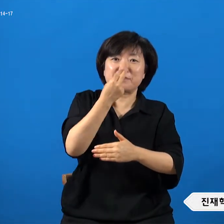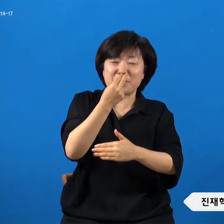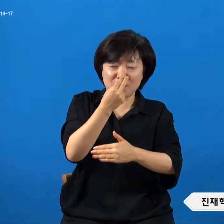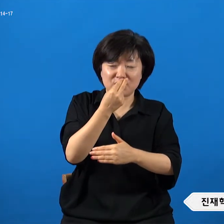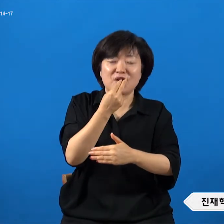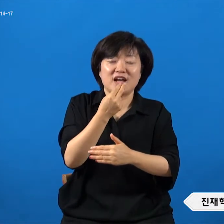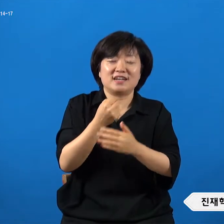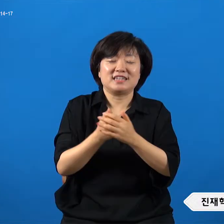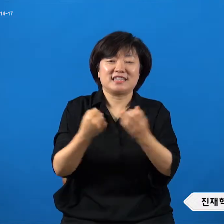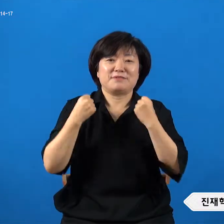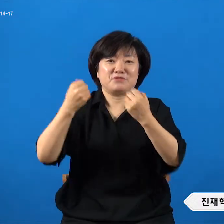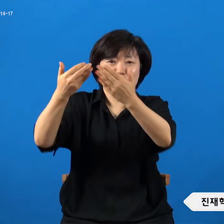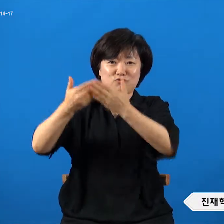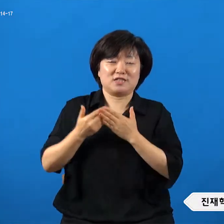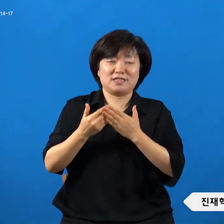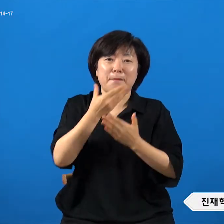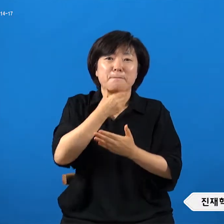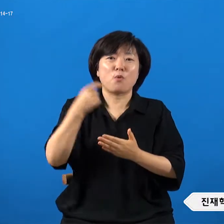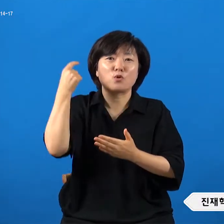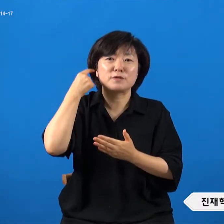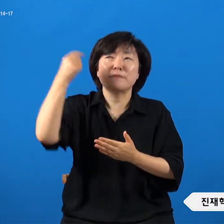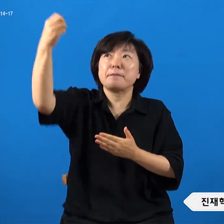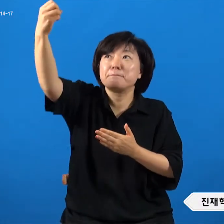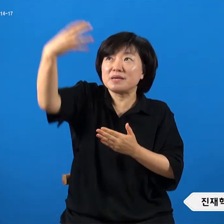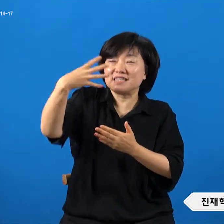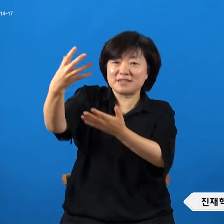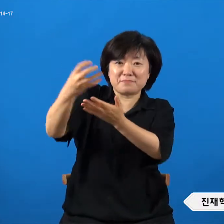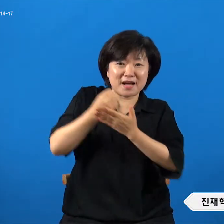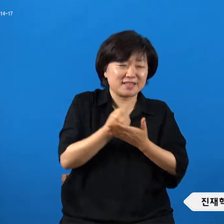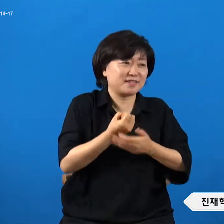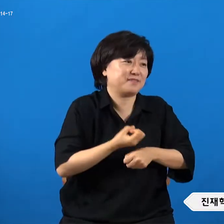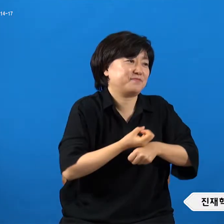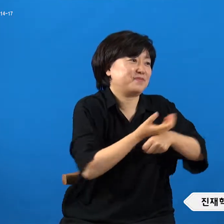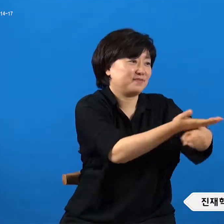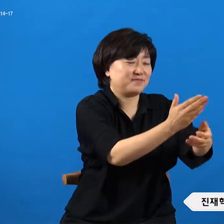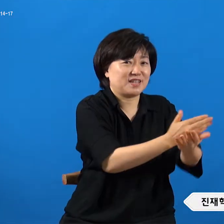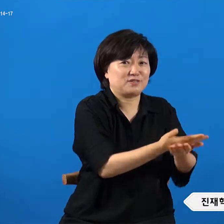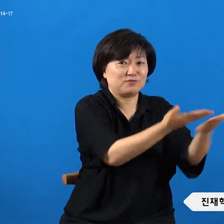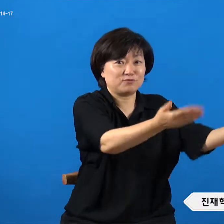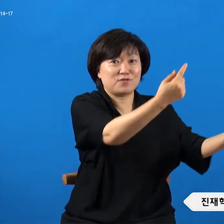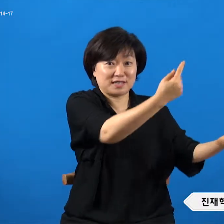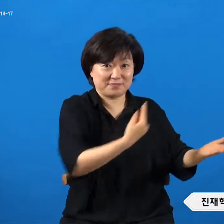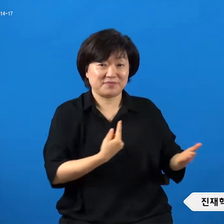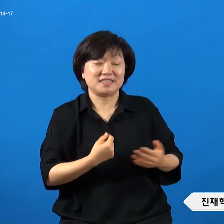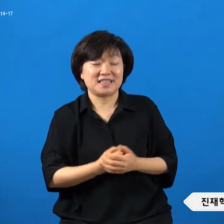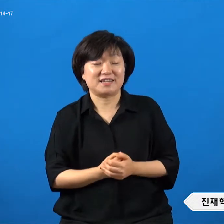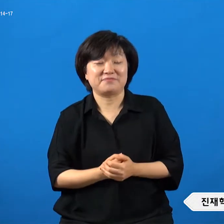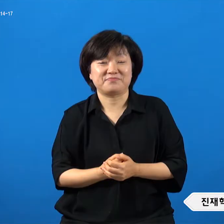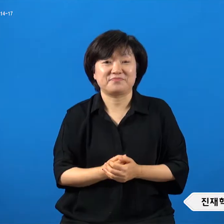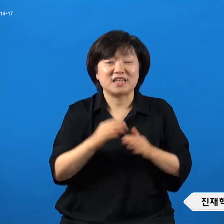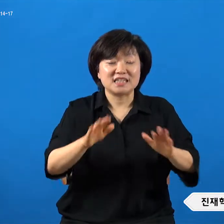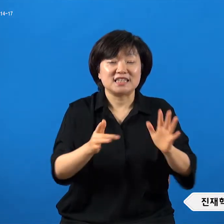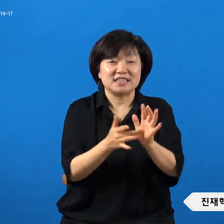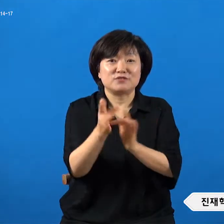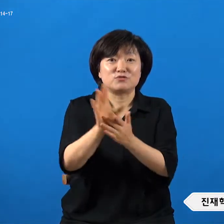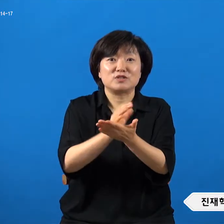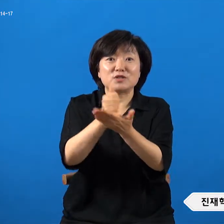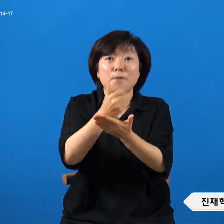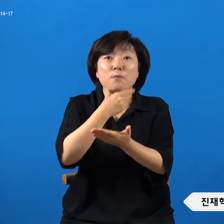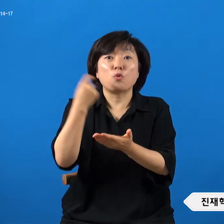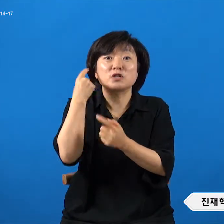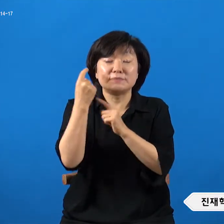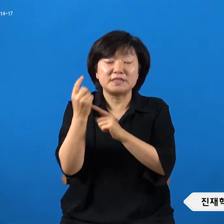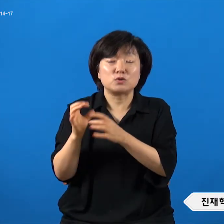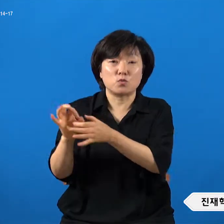희망을 주시는 복음의 빛을 우리는 함께 나누고 왔습니다. 이제 그리스도의 복음을